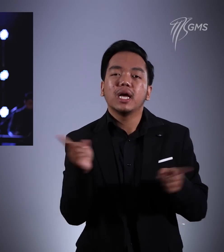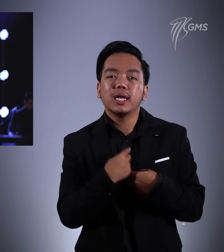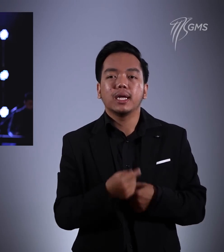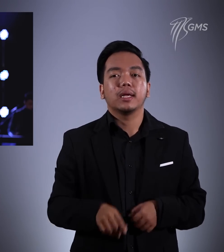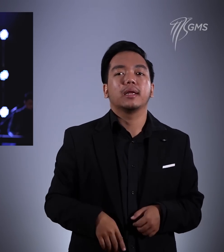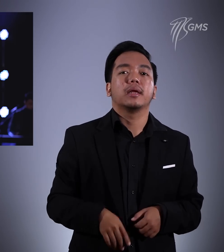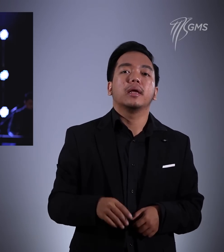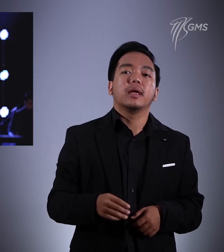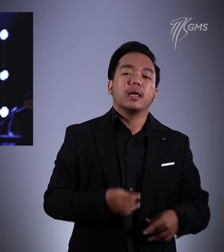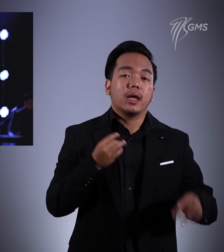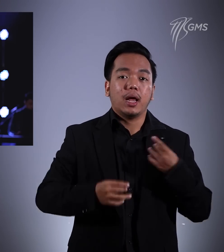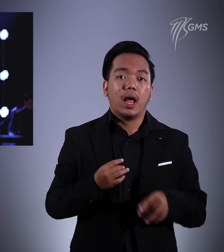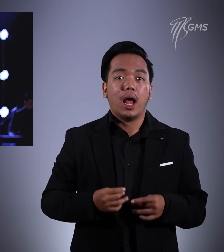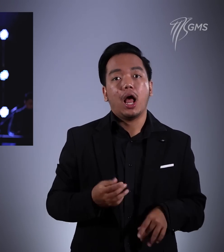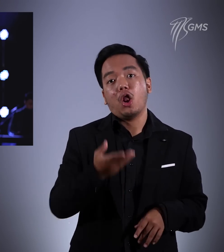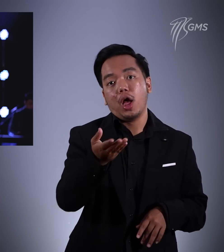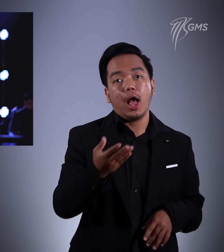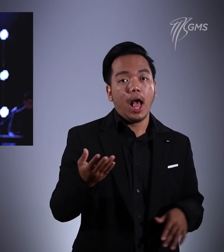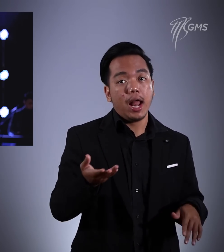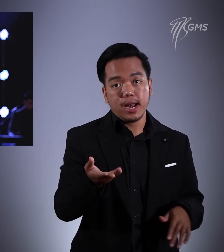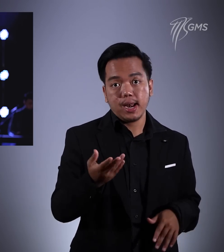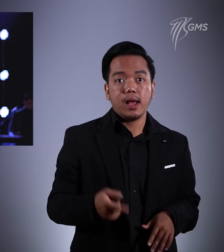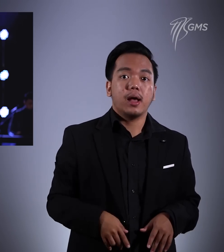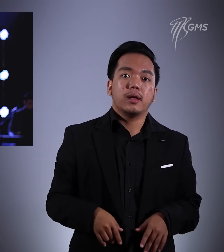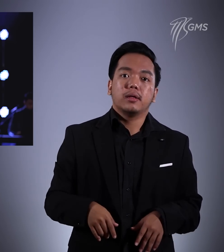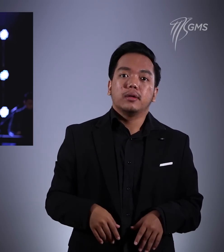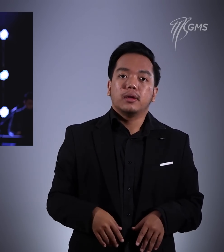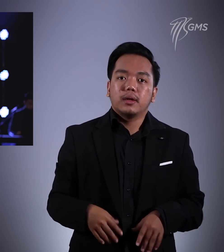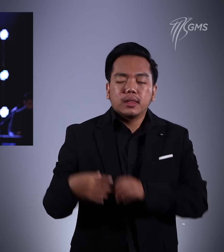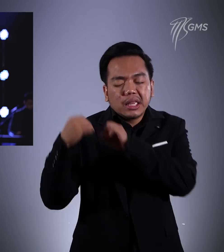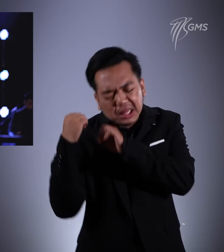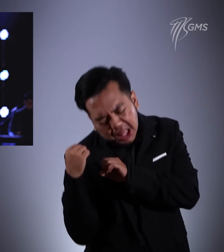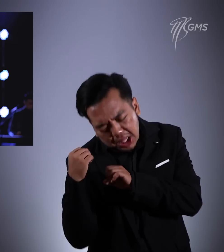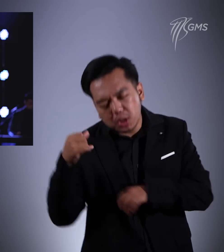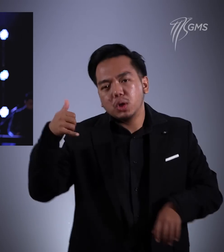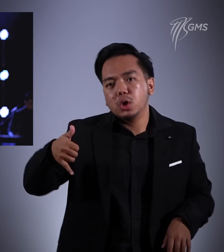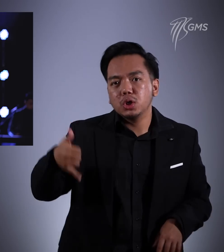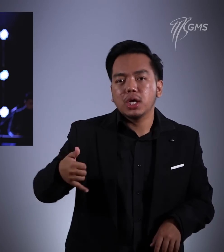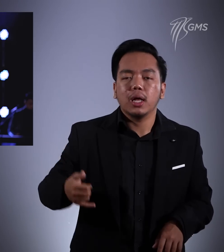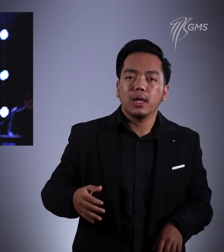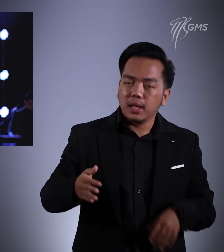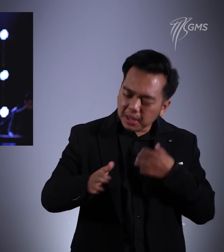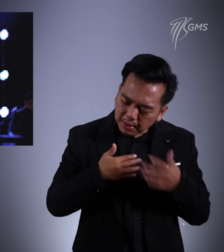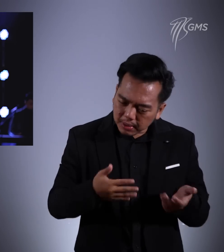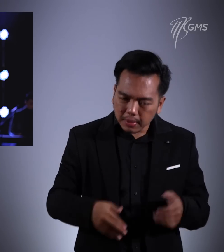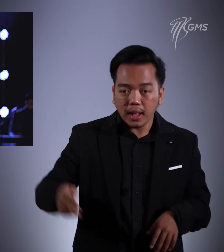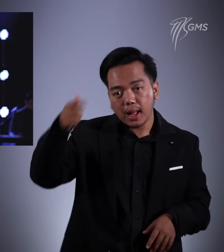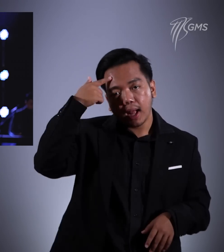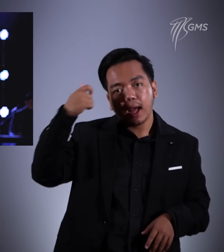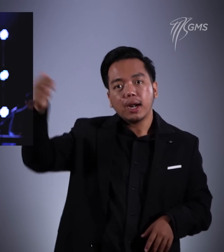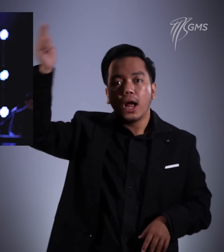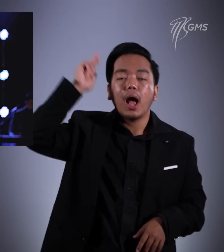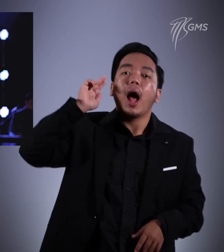perbuatan dosa, tanggung saja. Sebab dalam marah Tuhan pun Tuhan itu panjang sabar. Tetap ada mercy atau kasih karunia